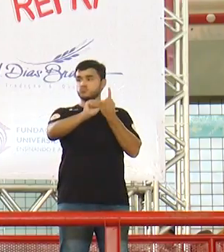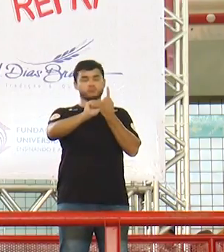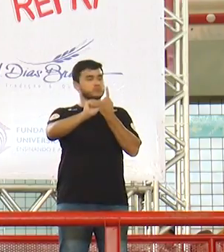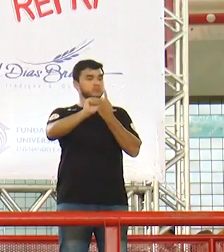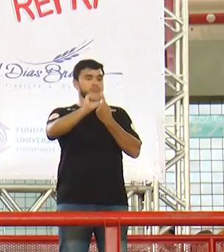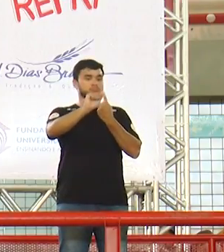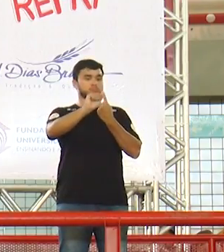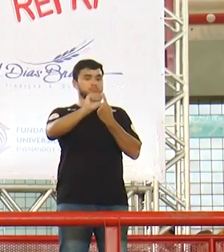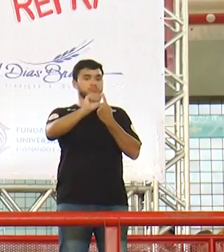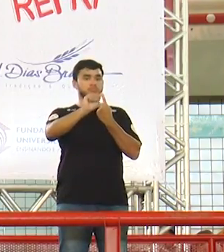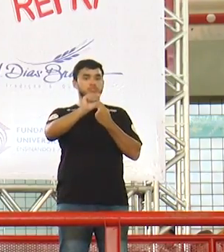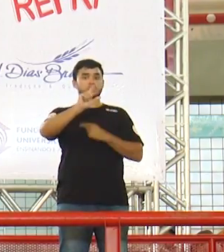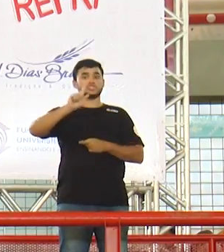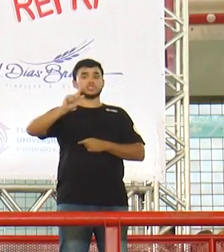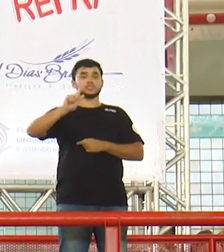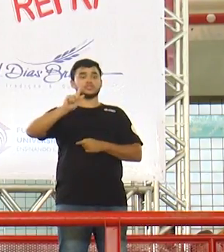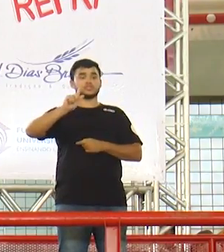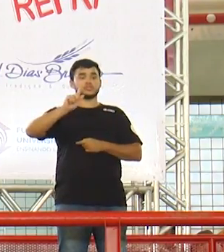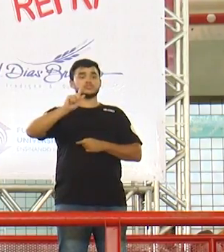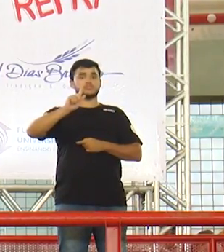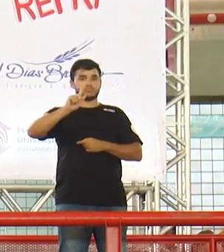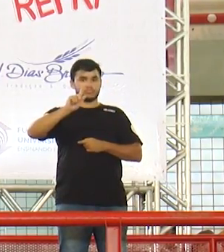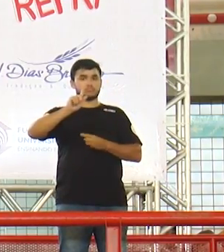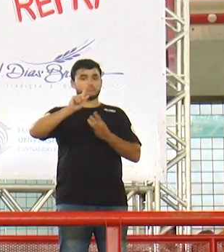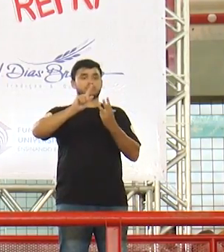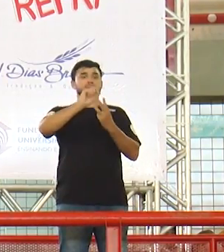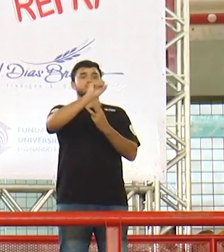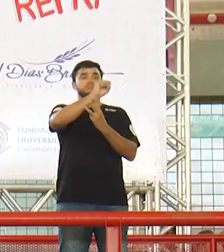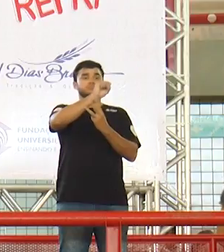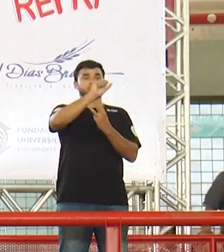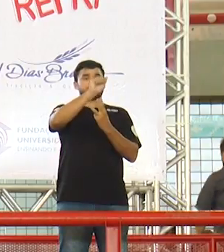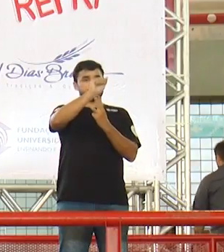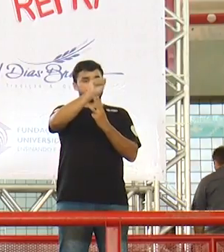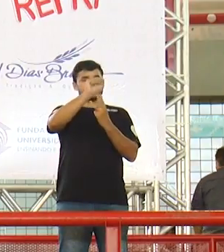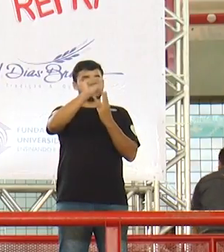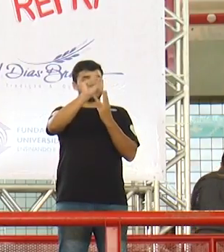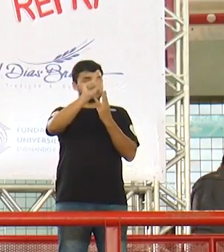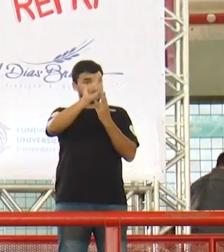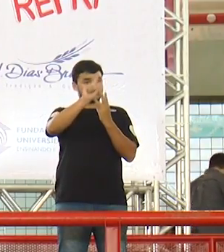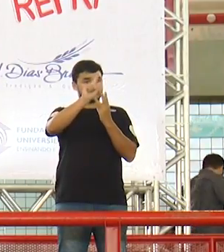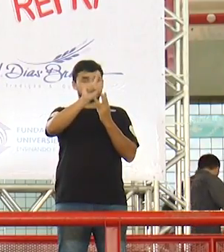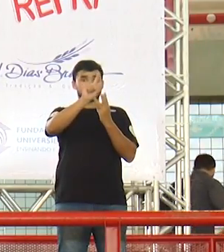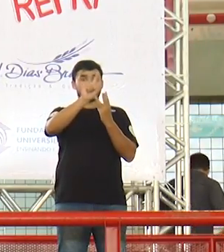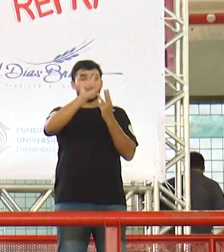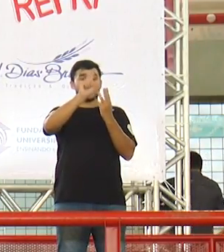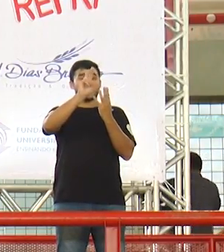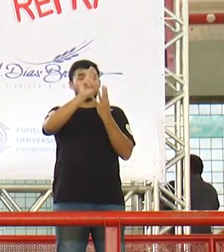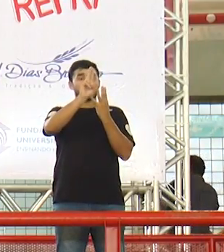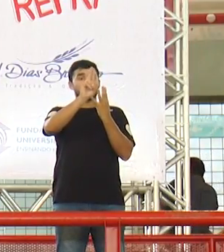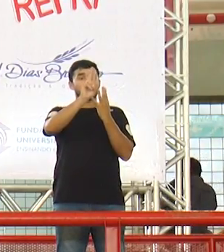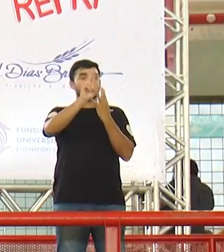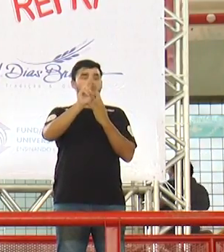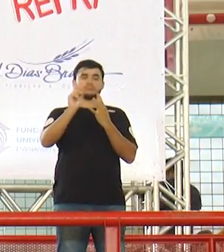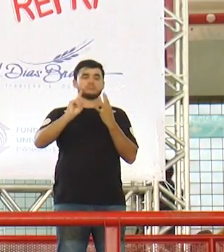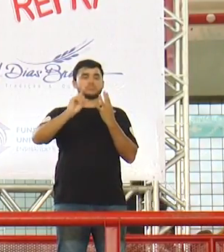é pronunciado? É. O U é pronunciado? Não, você não fala